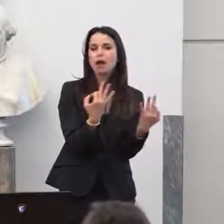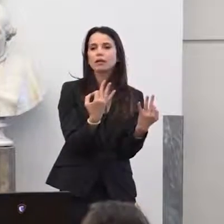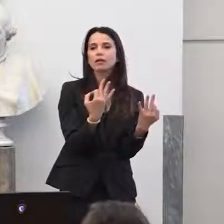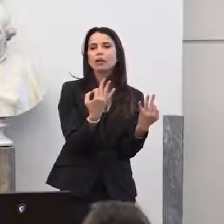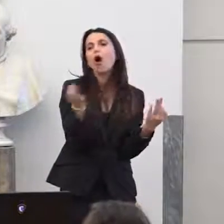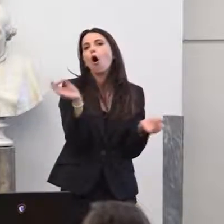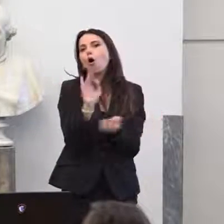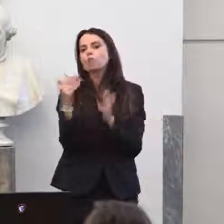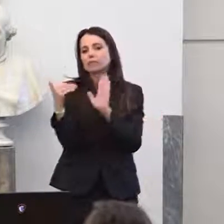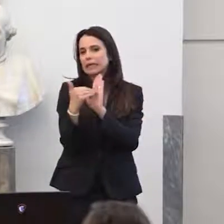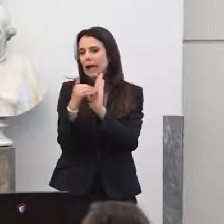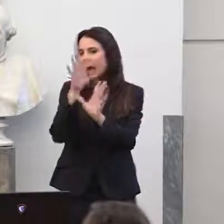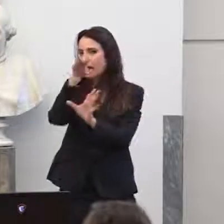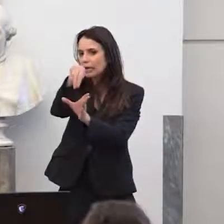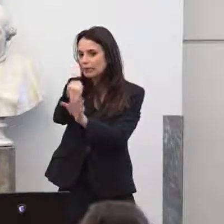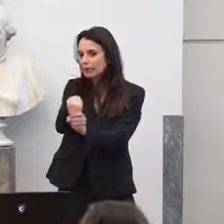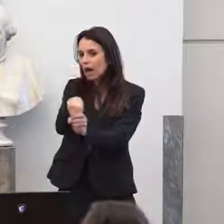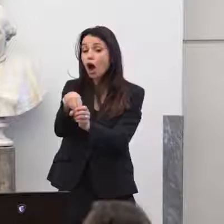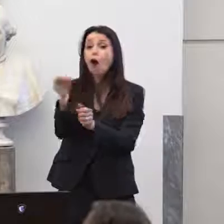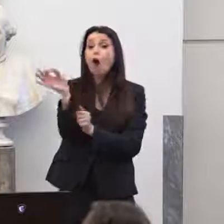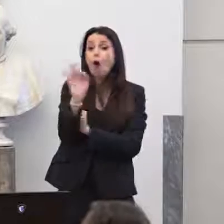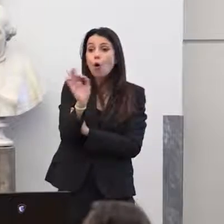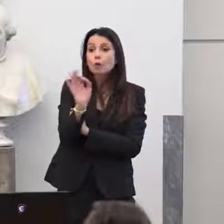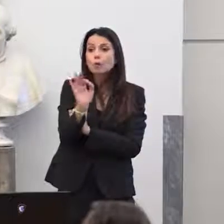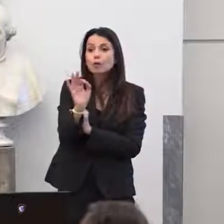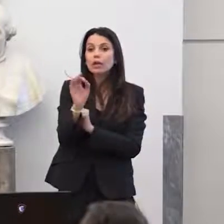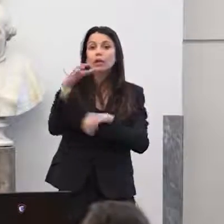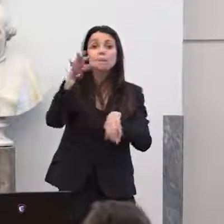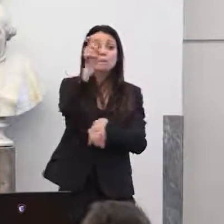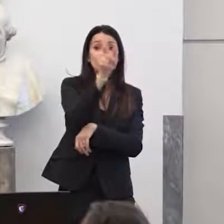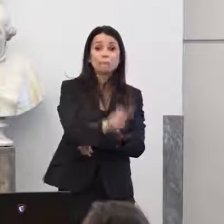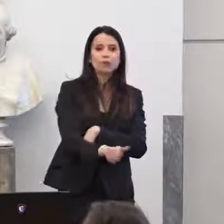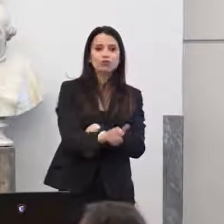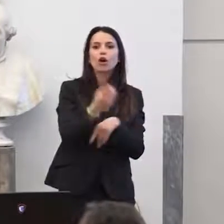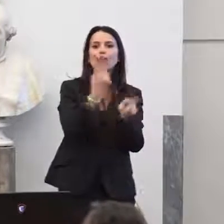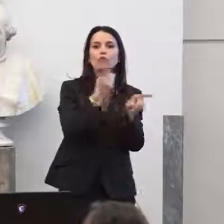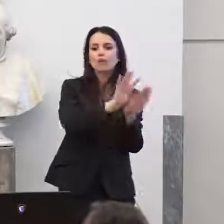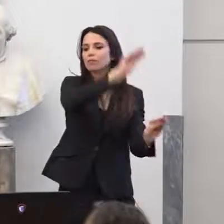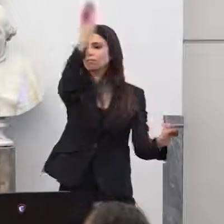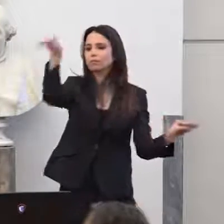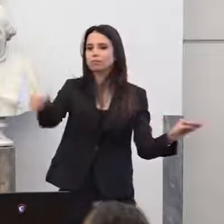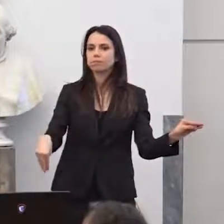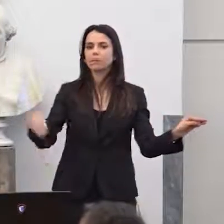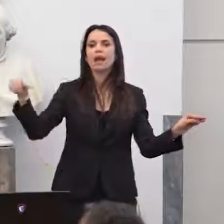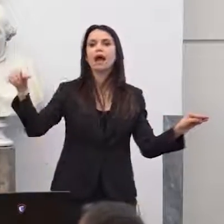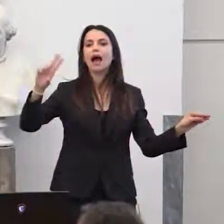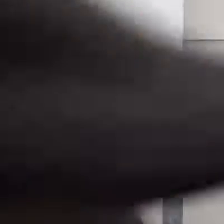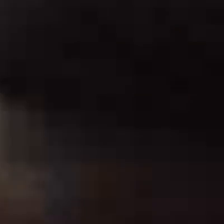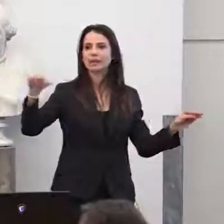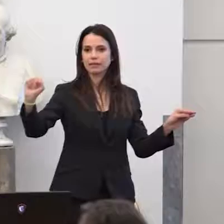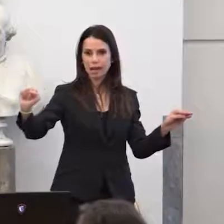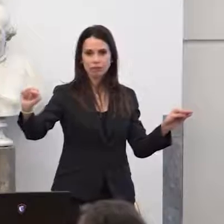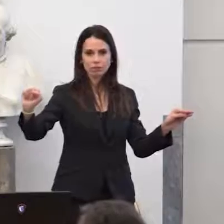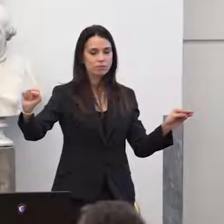del domicilio o in alcuni casi la necessità di trasferire questa persona in RSA, oppure magari